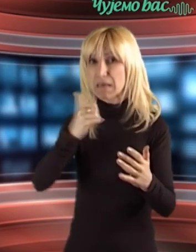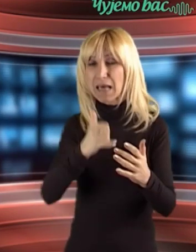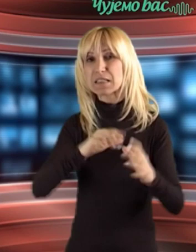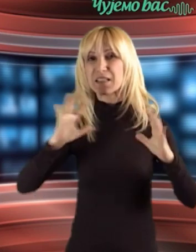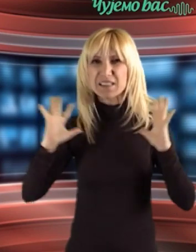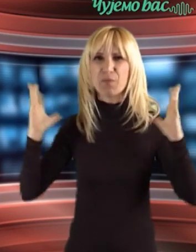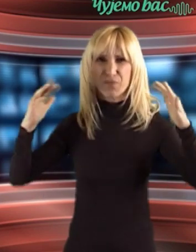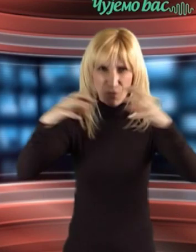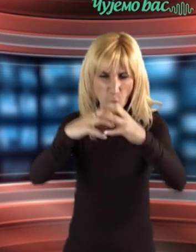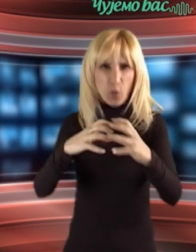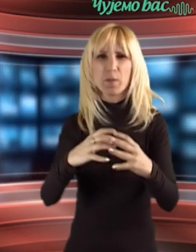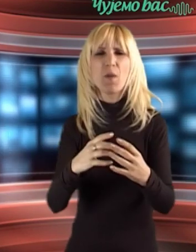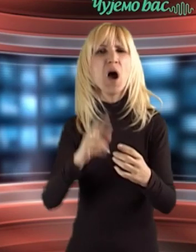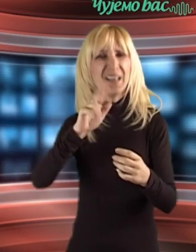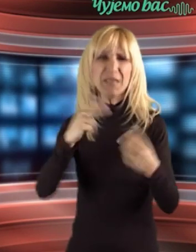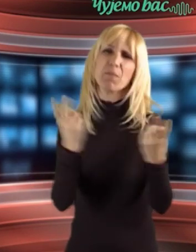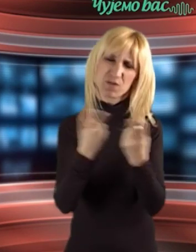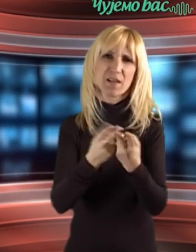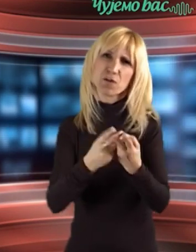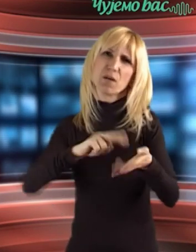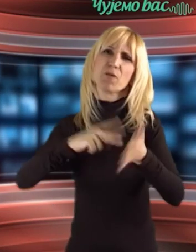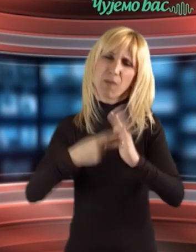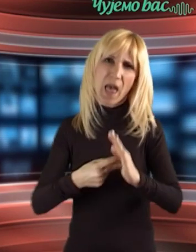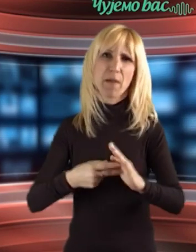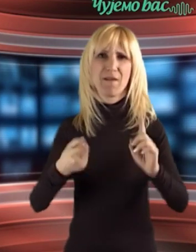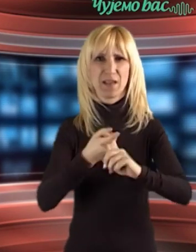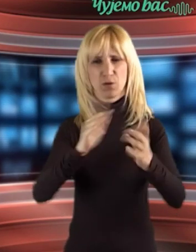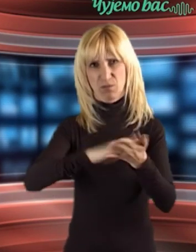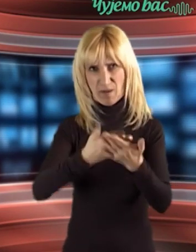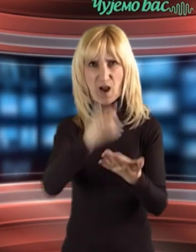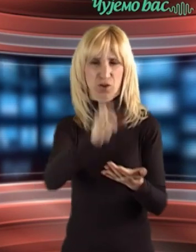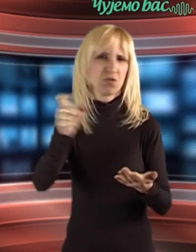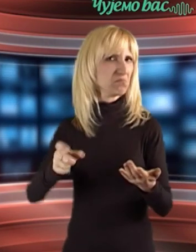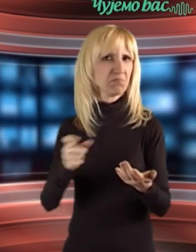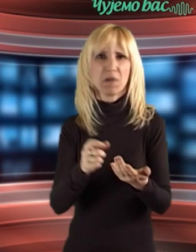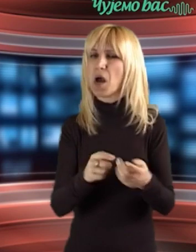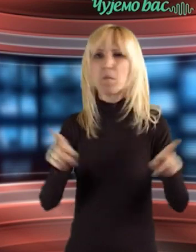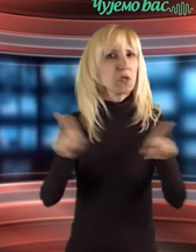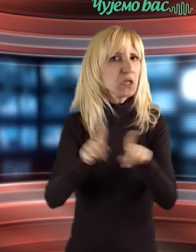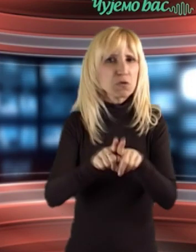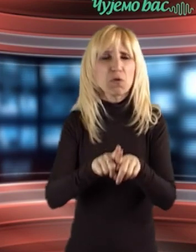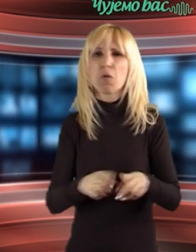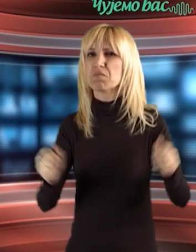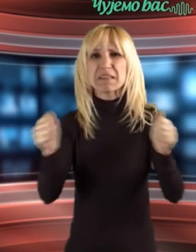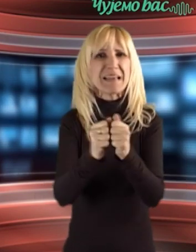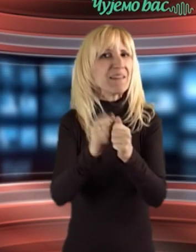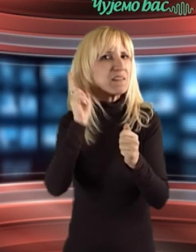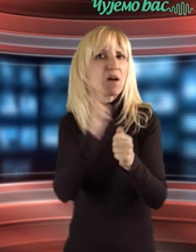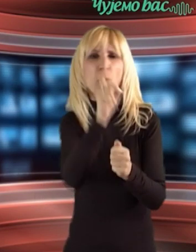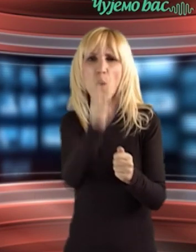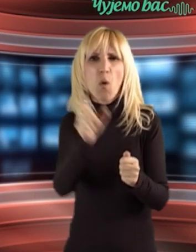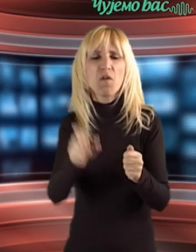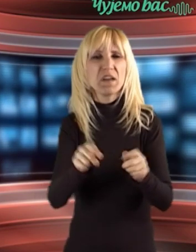okupimo, jer imamo vrlo slične probleme kada su tumači u pitanju. I čak i zajednice